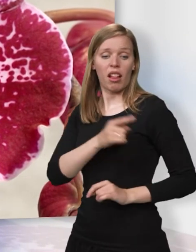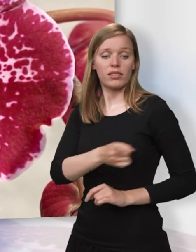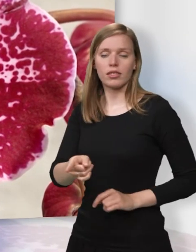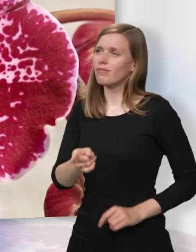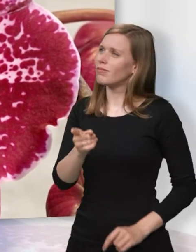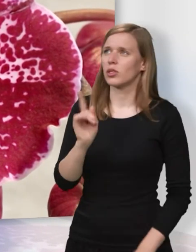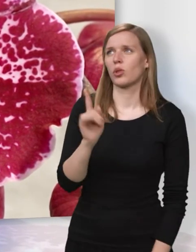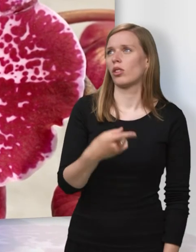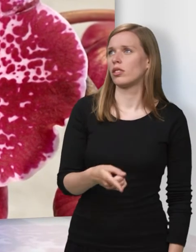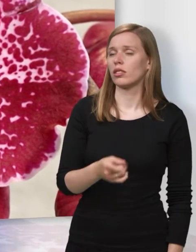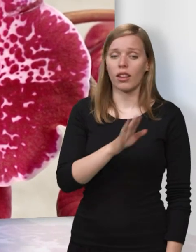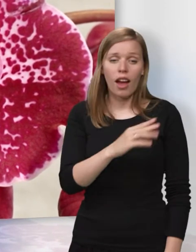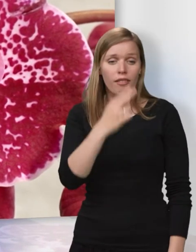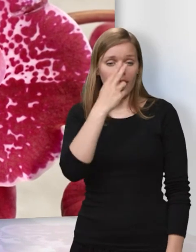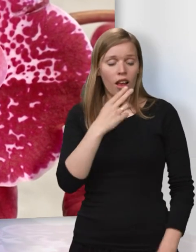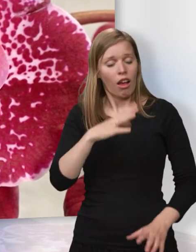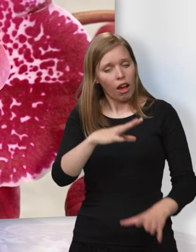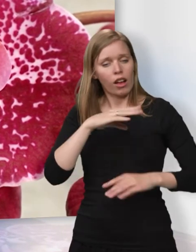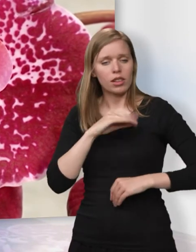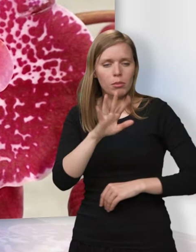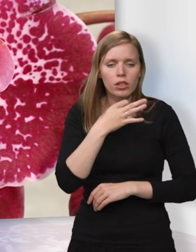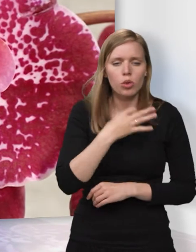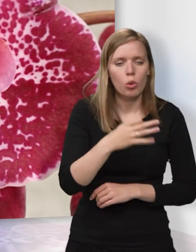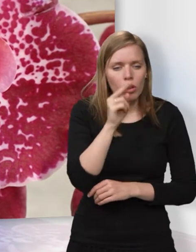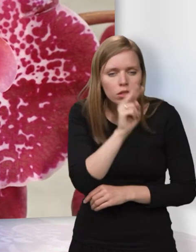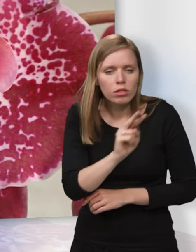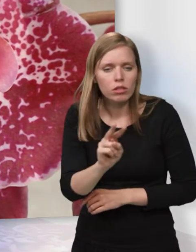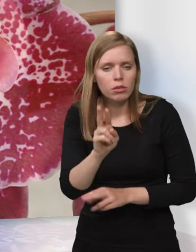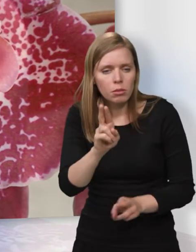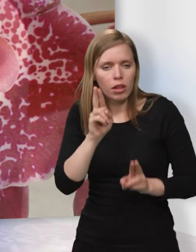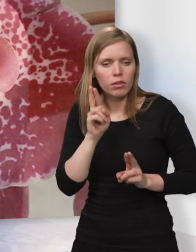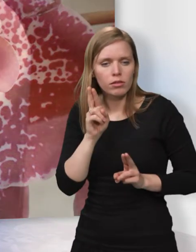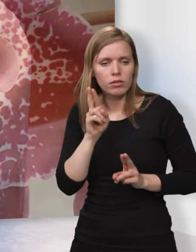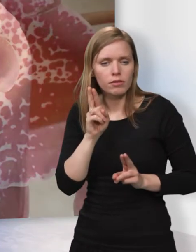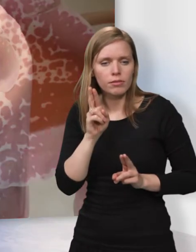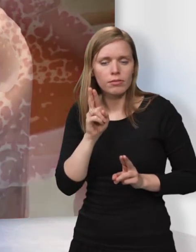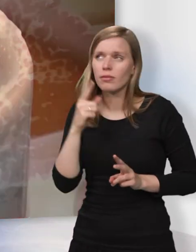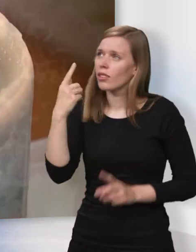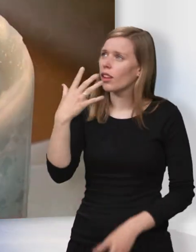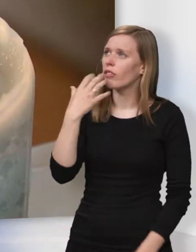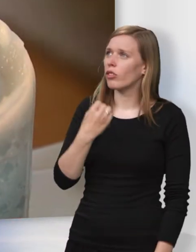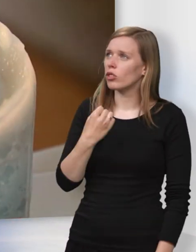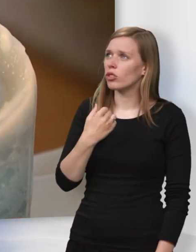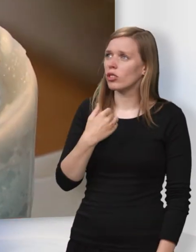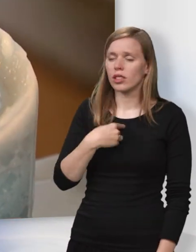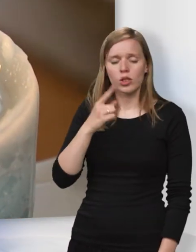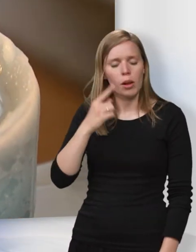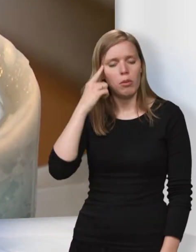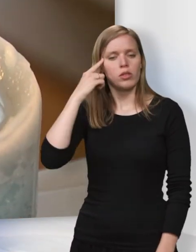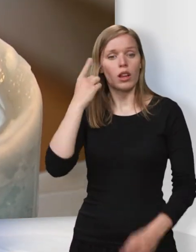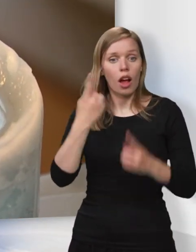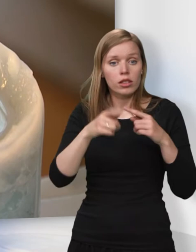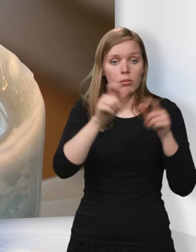ihre Fehler leicht nehme und ihre Not sehe. Ich soll mir vor Augen halten, dass sie da sind und leben.